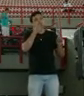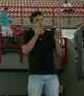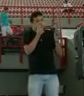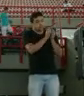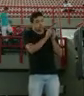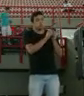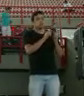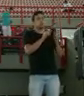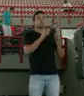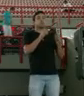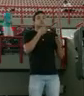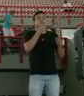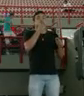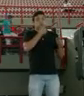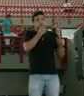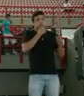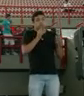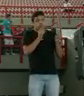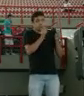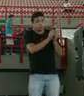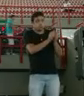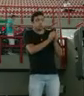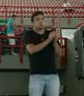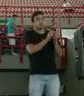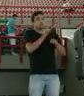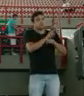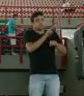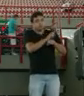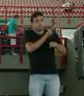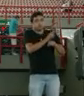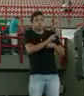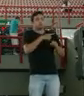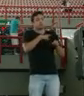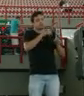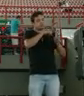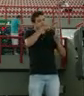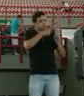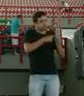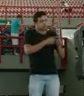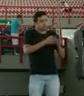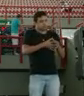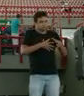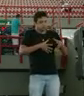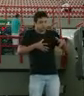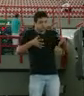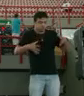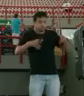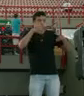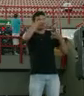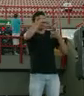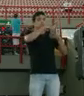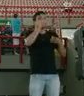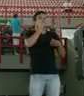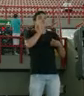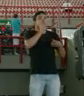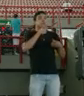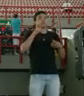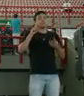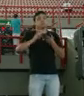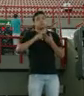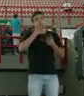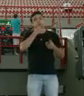ele participa mais da gravidez da esposa, acompanhando, né, o pré-natal, o nível de prolactina nos homens está o